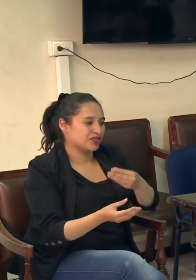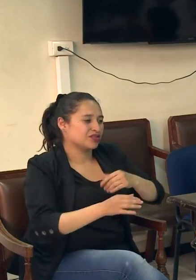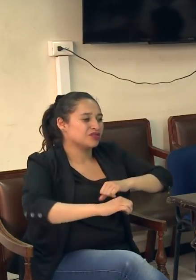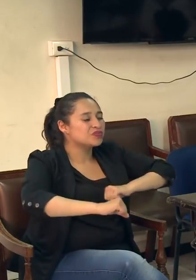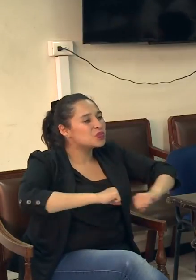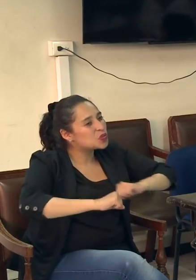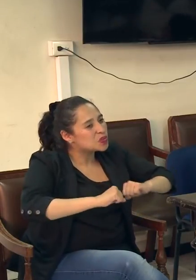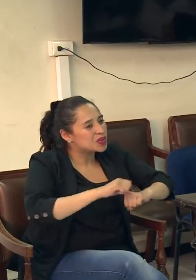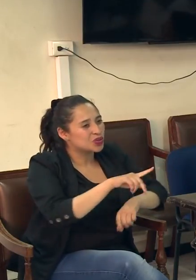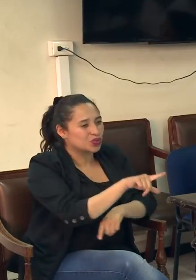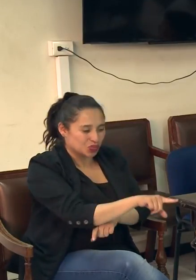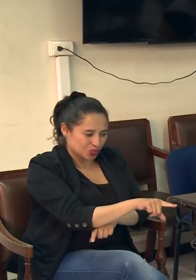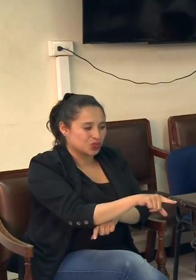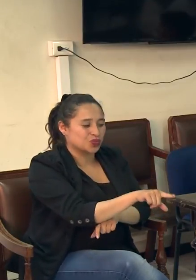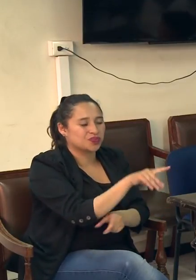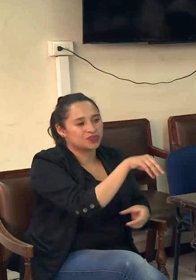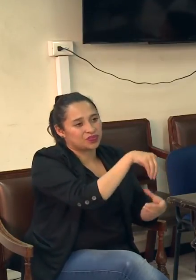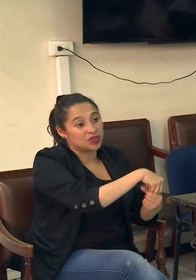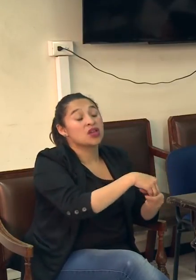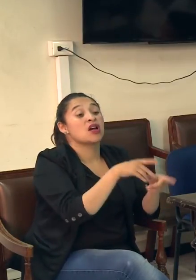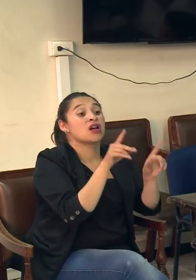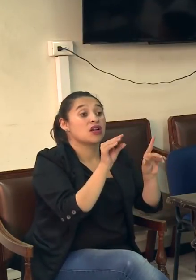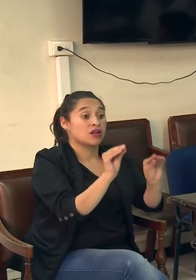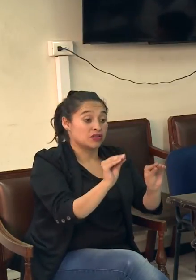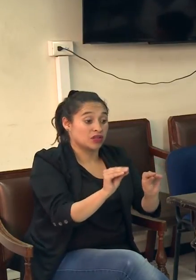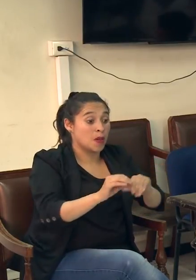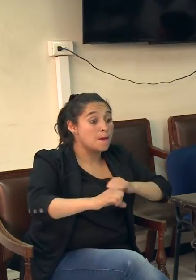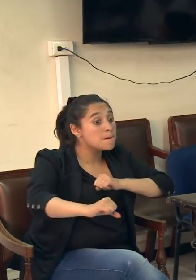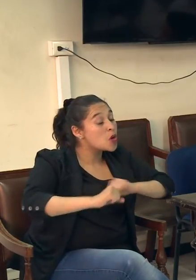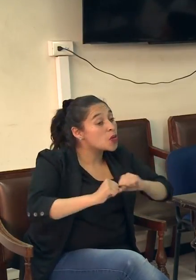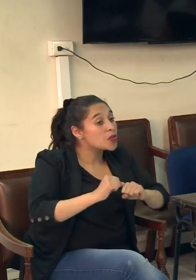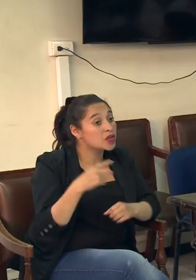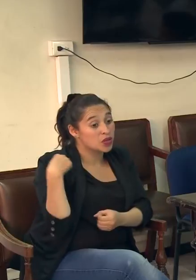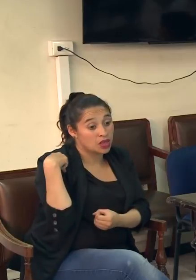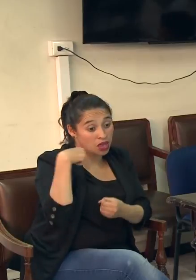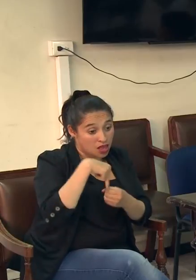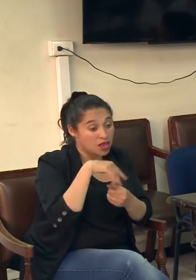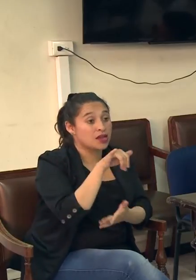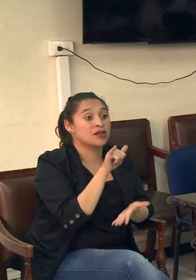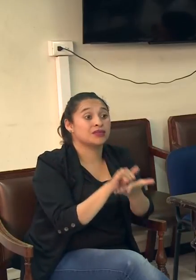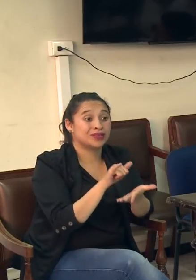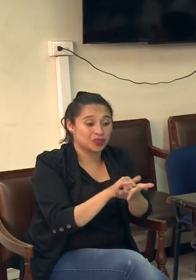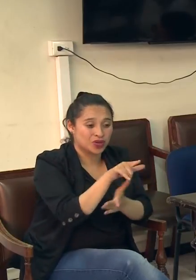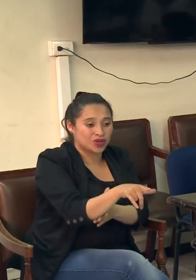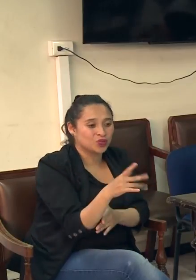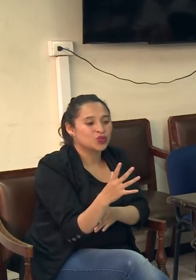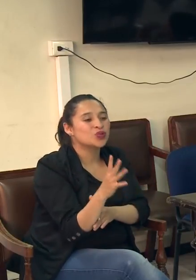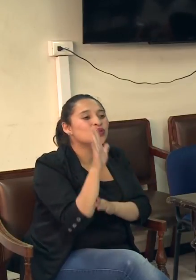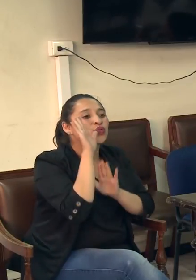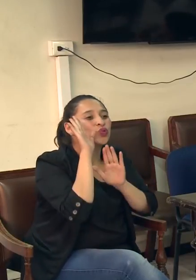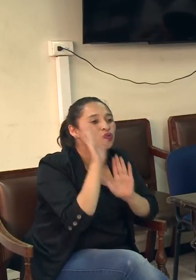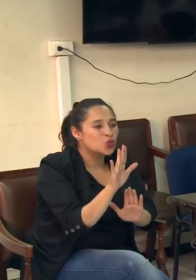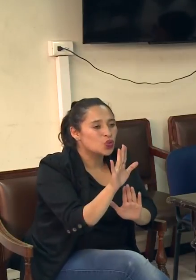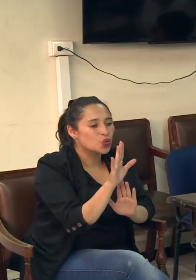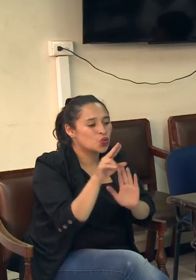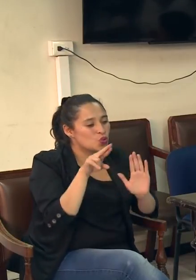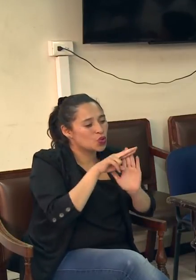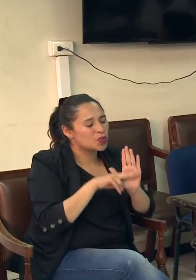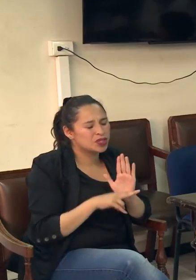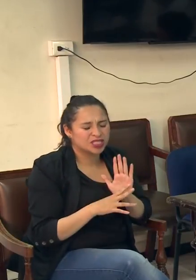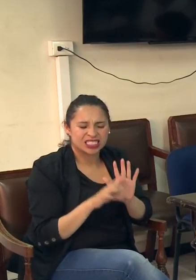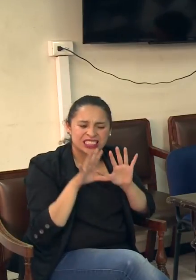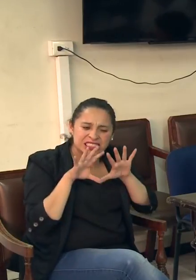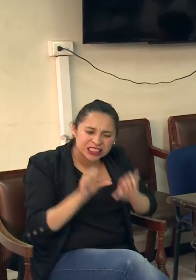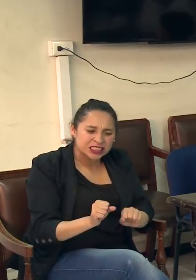movimientos alternativos, incluso dentro del movimiento indígena también pasa lo mismo, hay unos androcentrismos muy, muy fuertes.